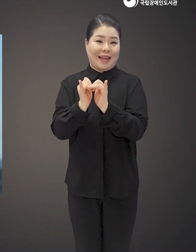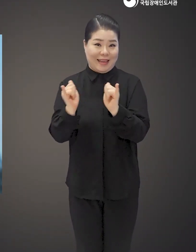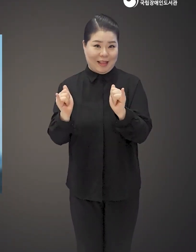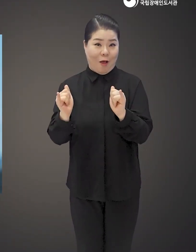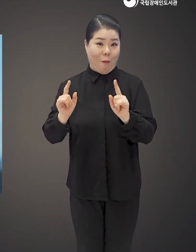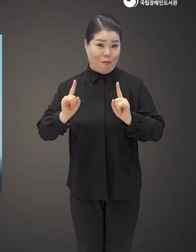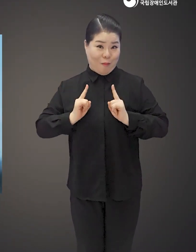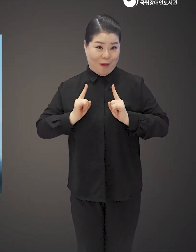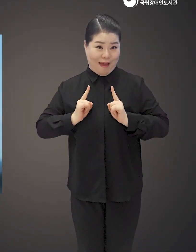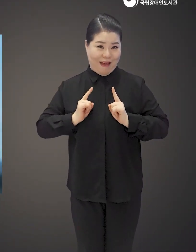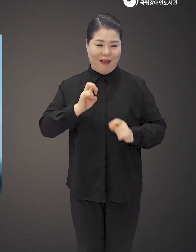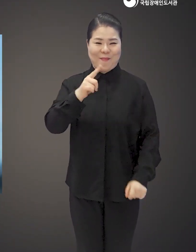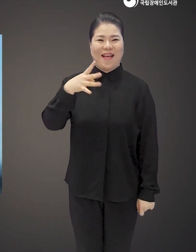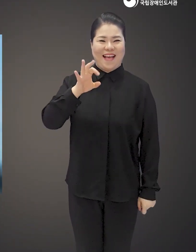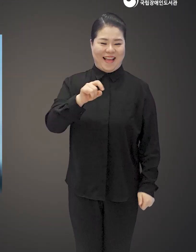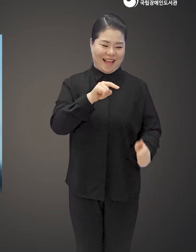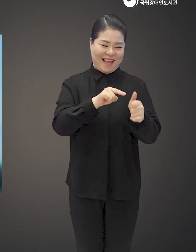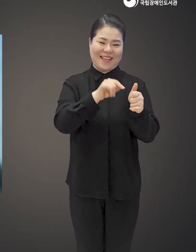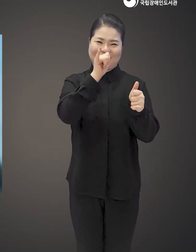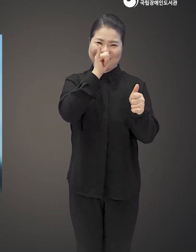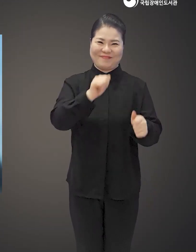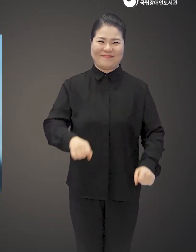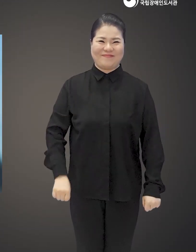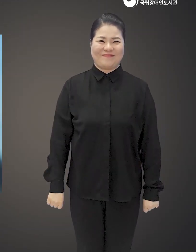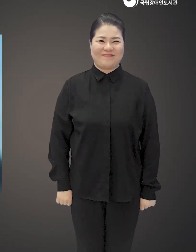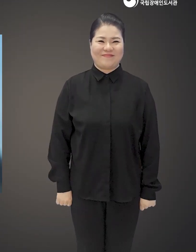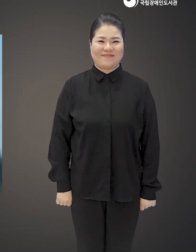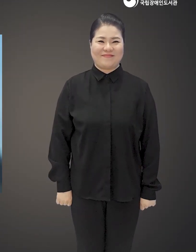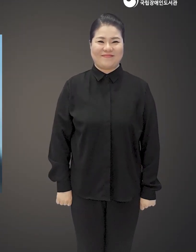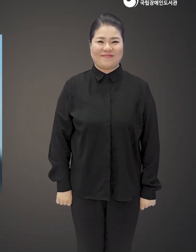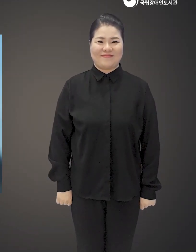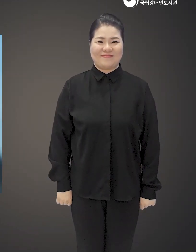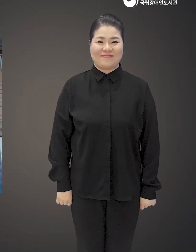일러스트레이터이자 디자이너 마랑 몽타구도 있습니다.